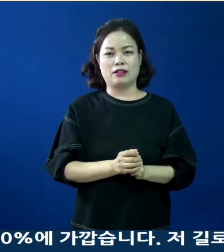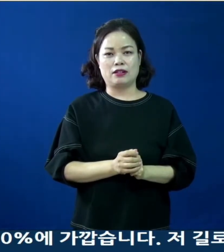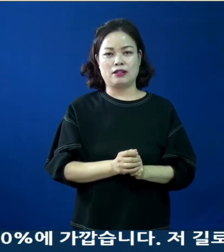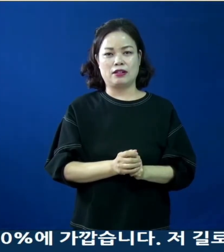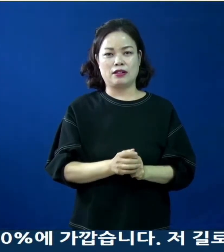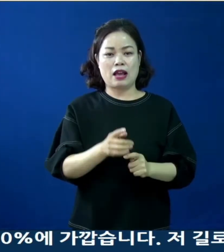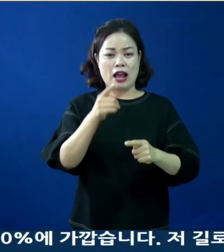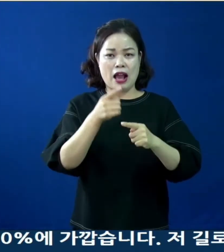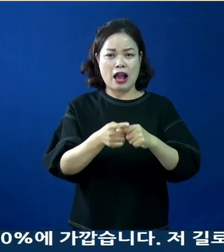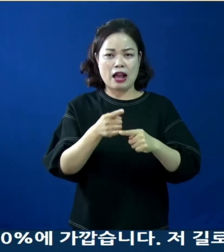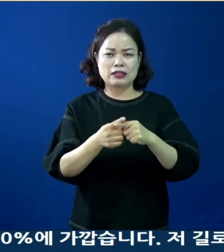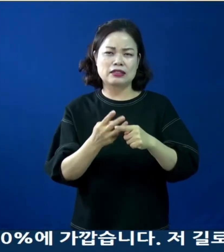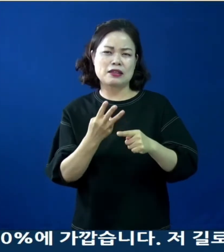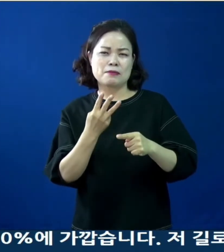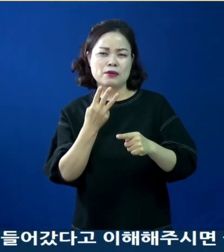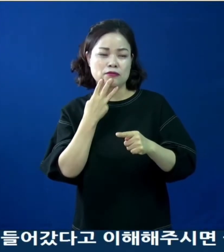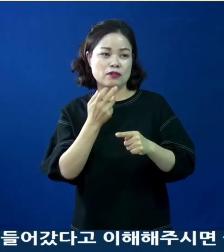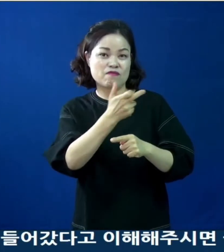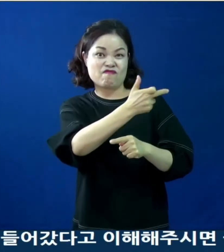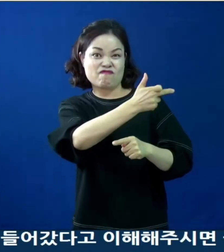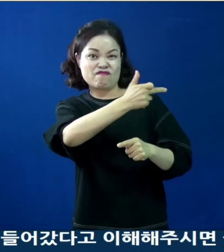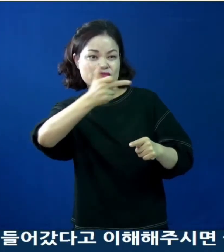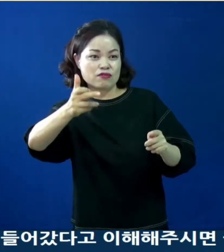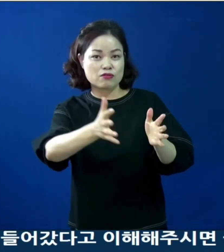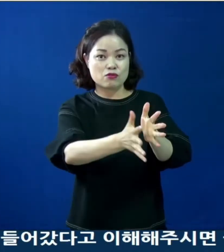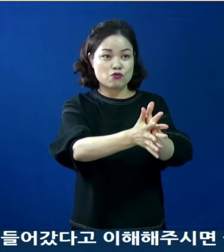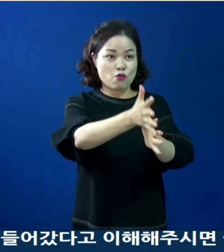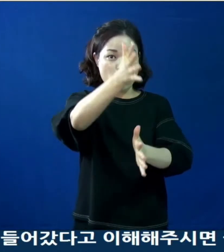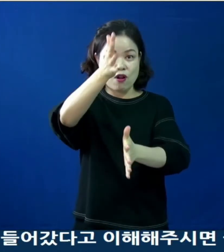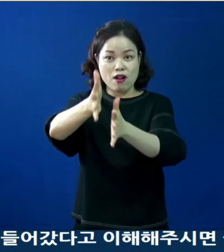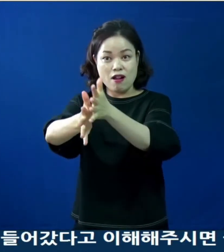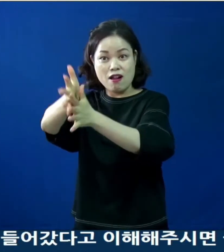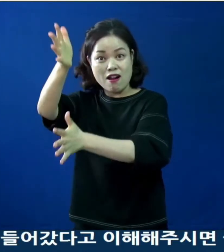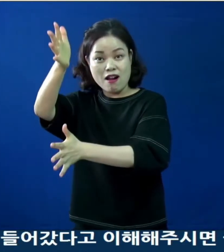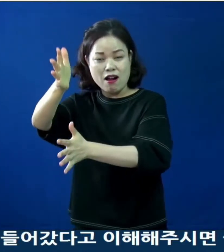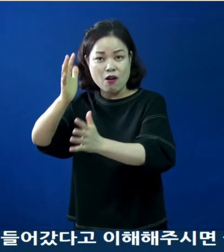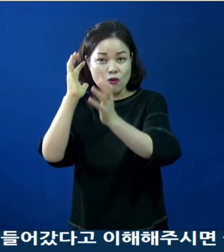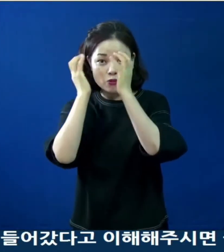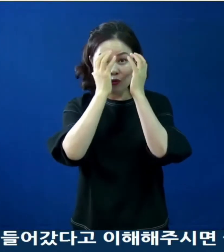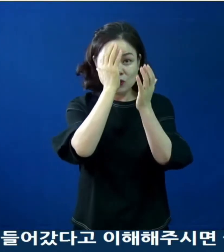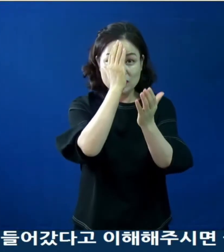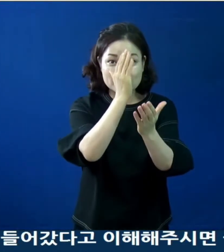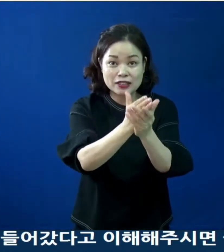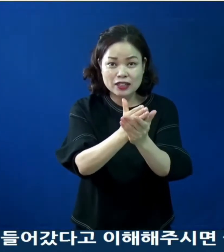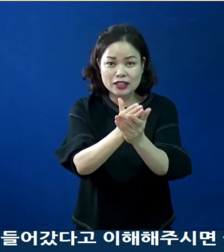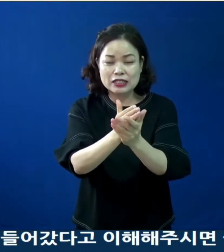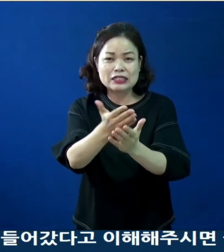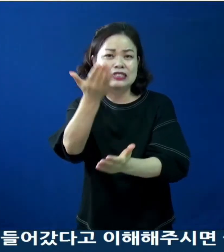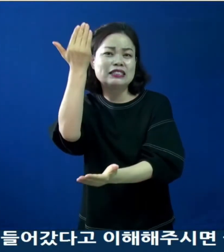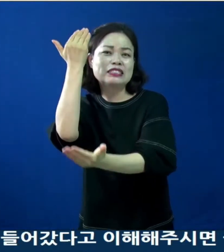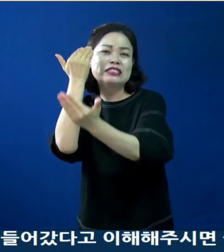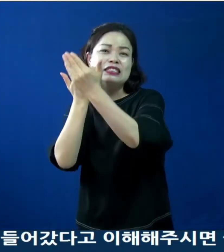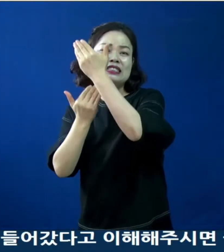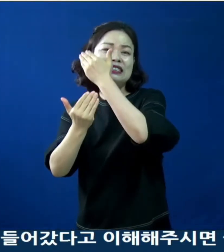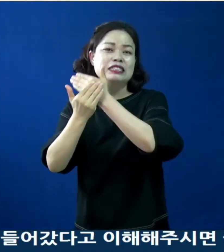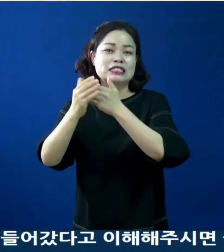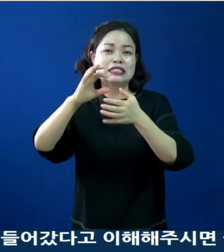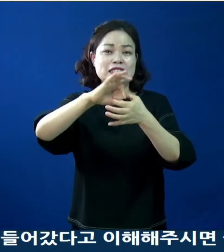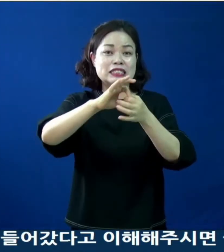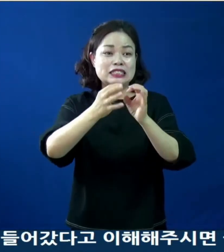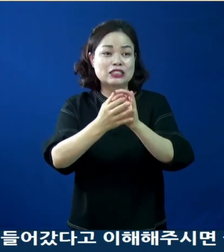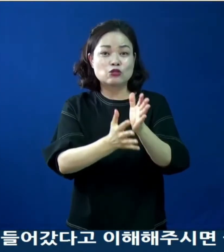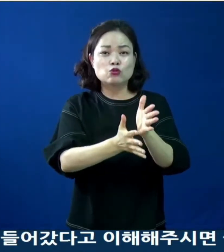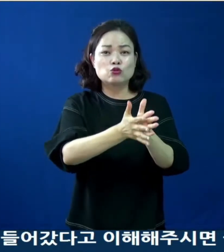아테네보다 더 번성한 도시였습니다. 당시에. 혼동하시면 안 됩니다. 고대 그리스